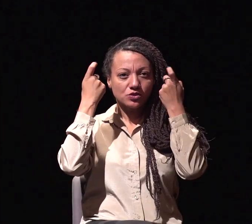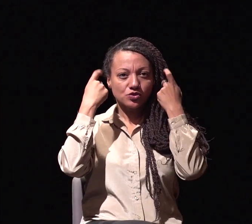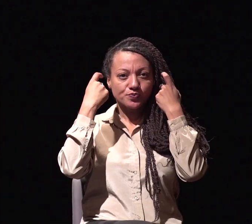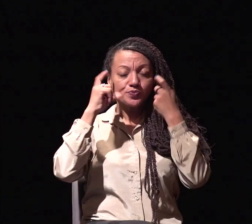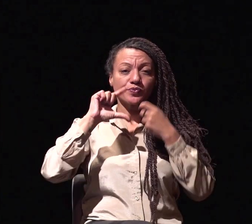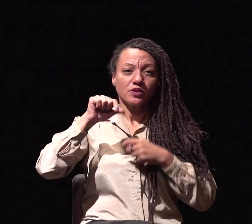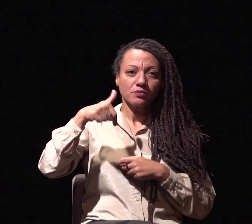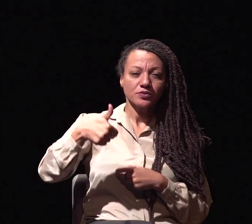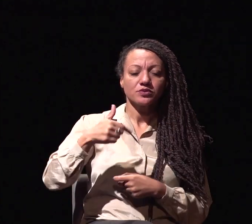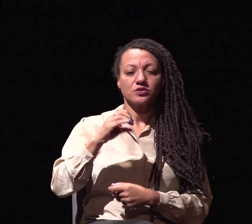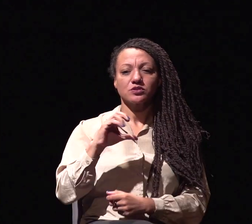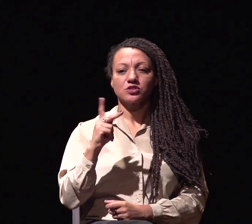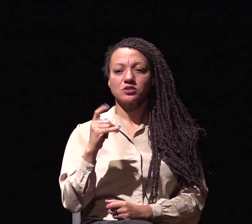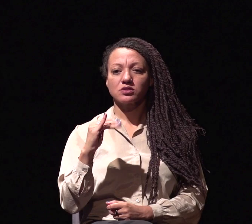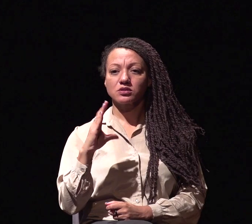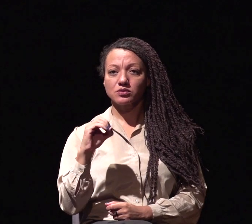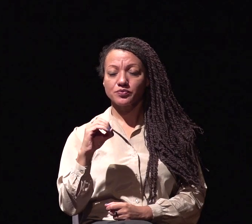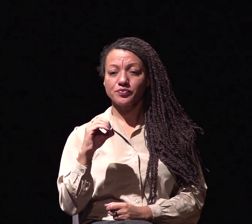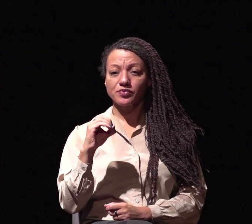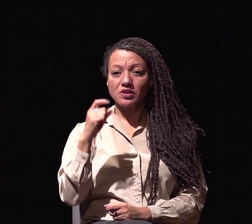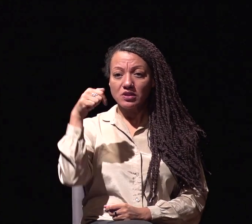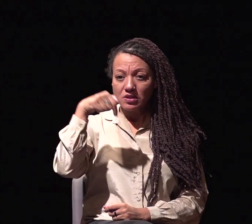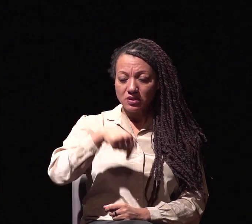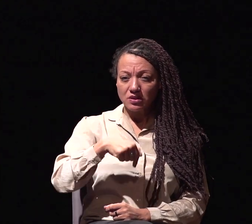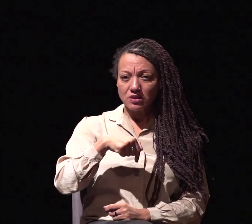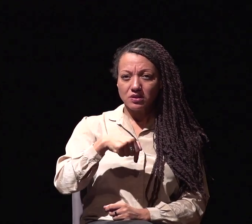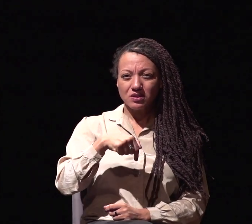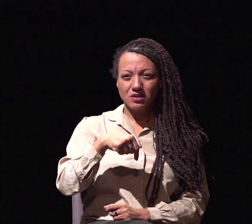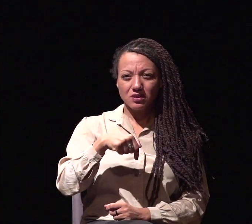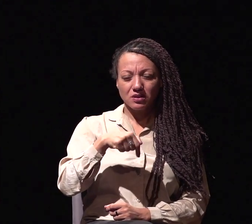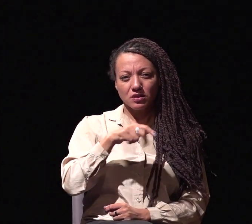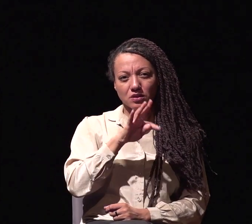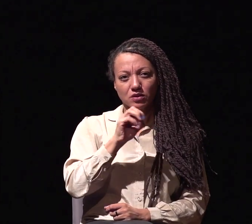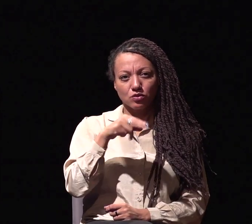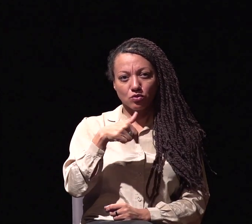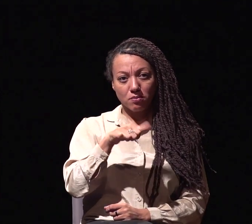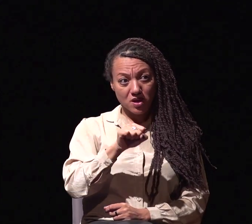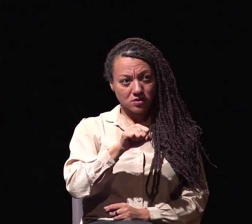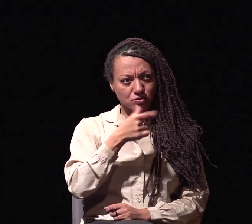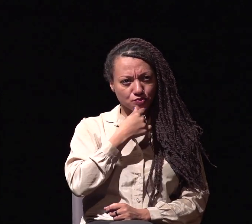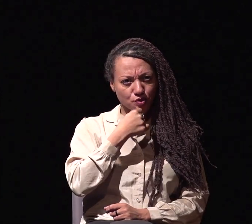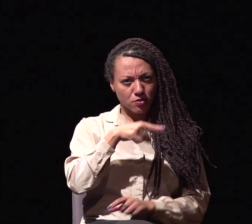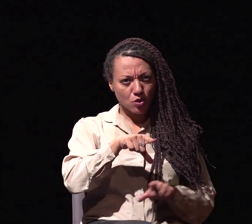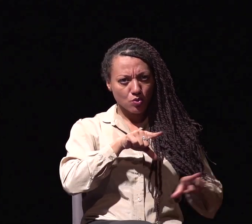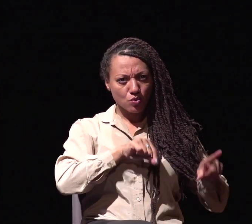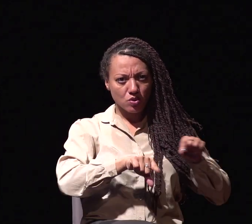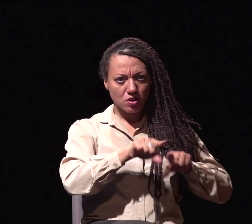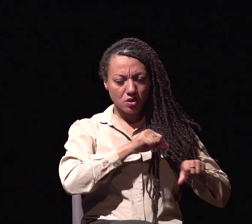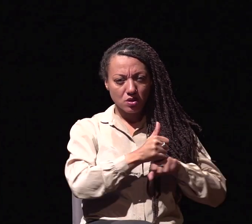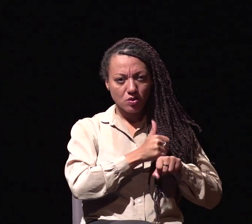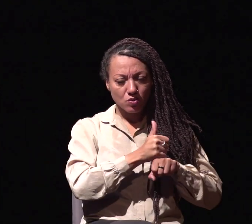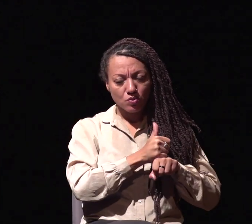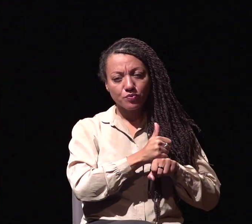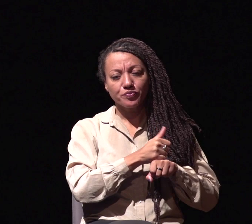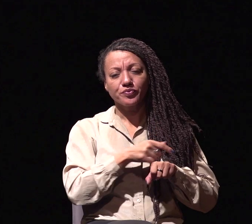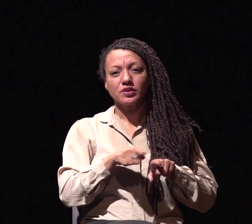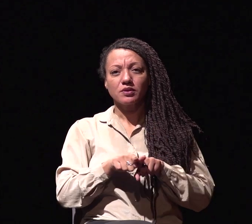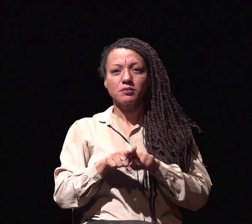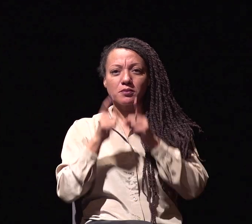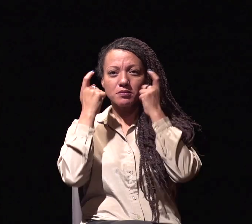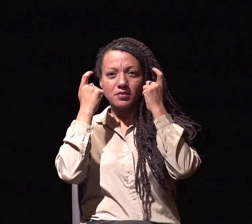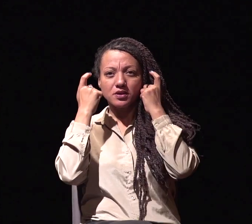para Chicago, e a exposição é curada aqui no MASP pelo Tomás Toledo, no México pela